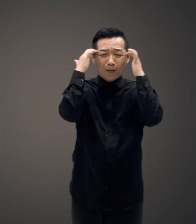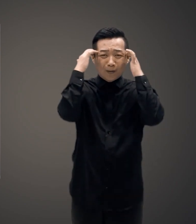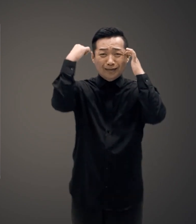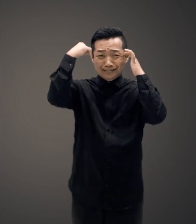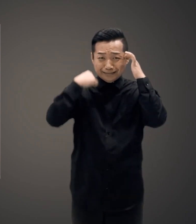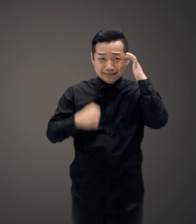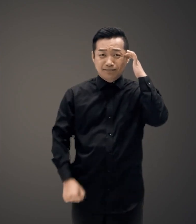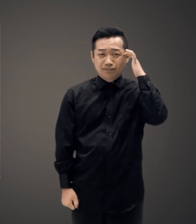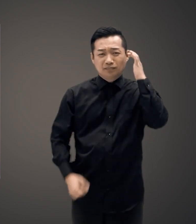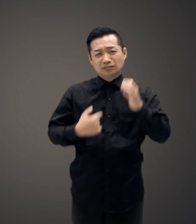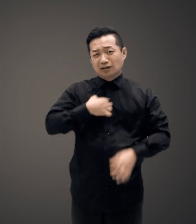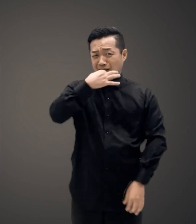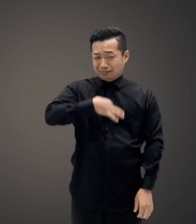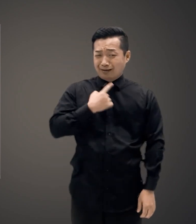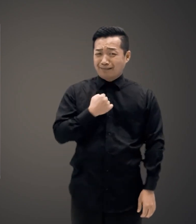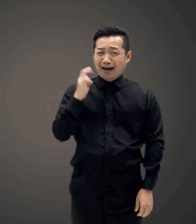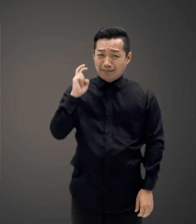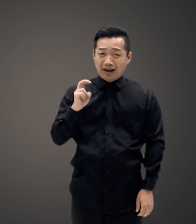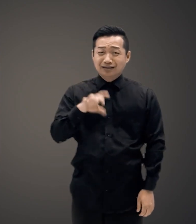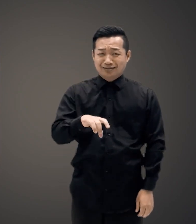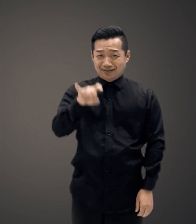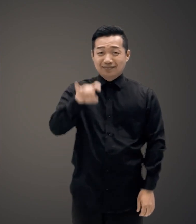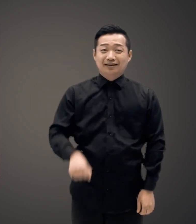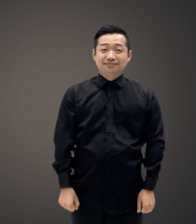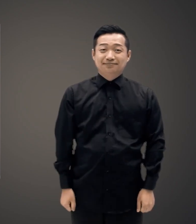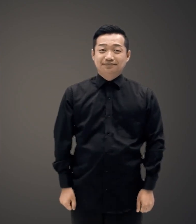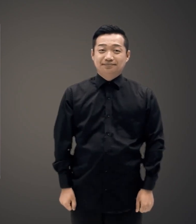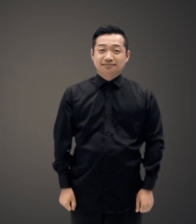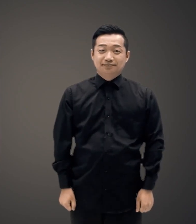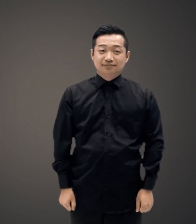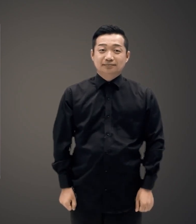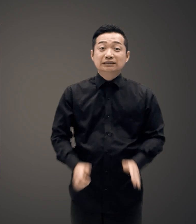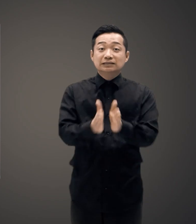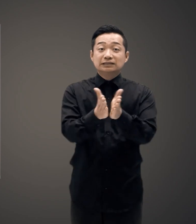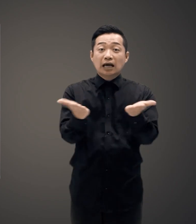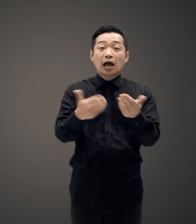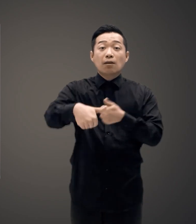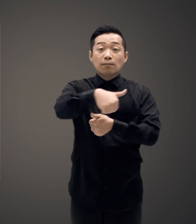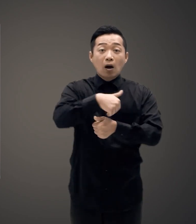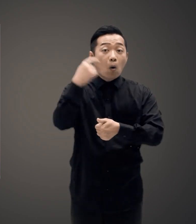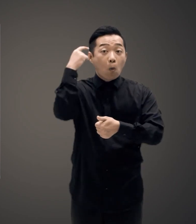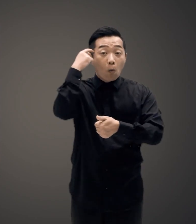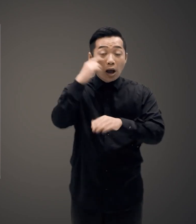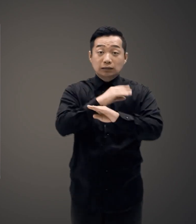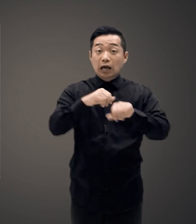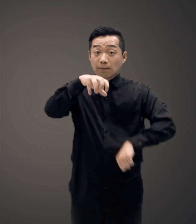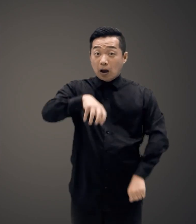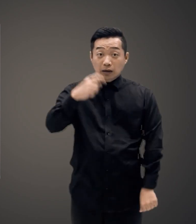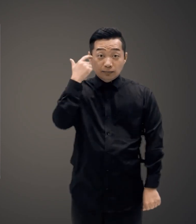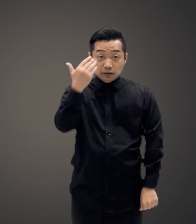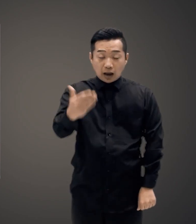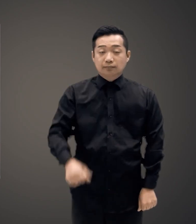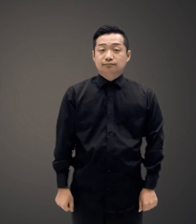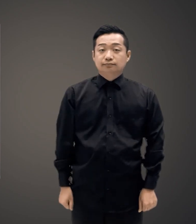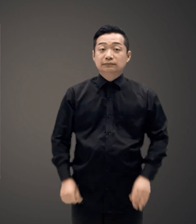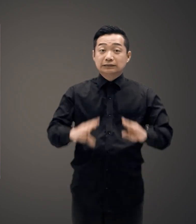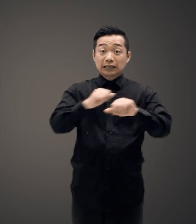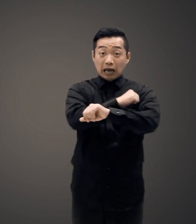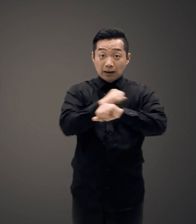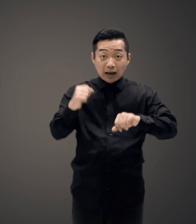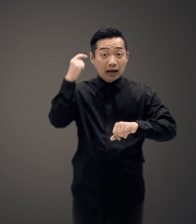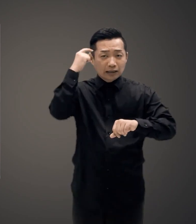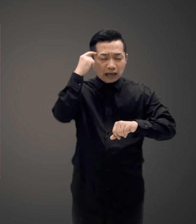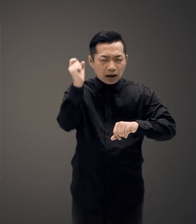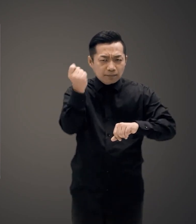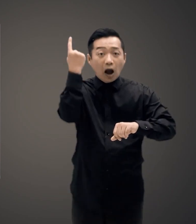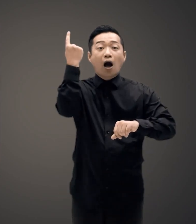삭막하다 이런 좀 힘들었나 봐요 처음에. 책의 배경은 왜 사막인가요?